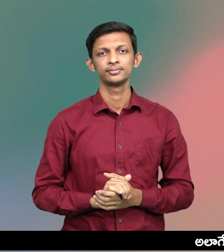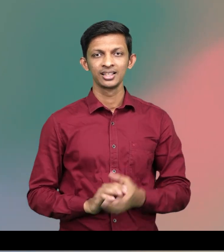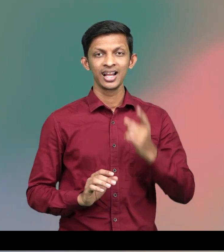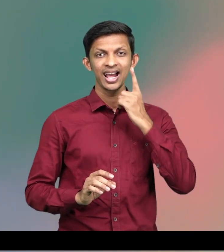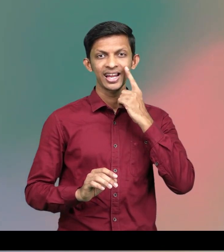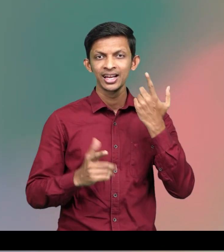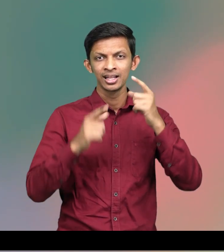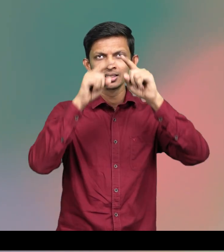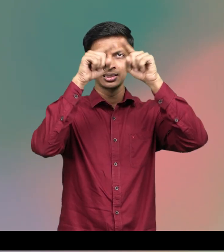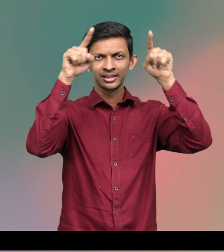సింధు వ్యవస్థ.